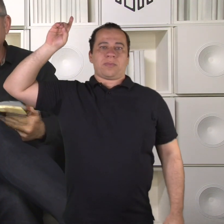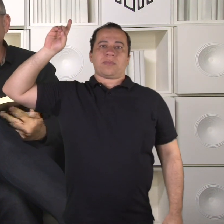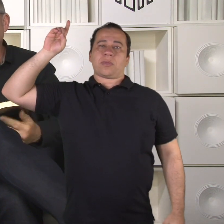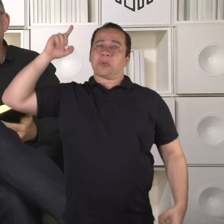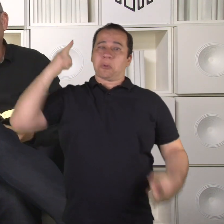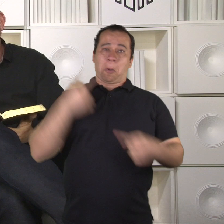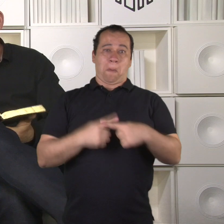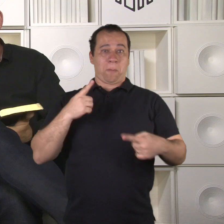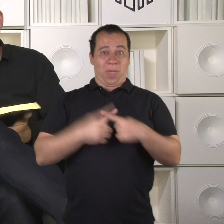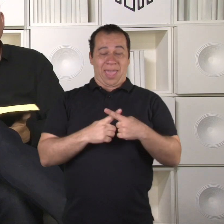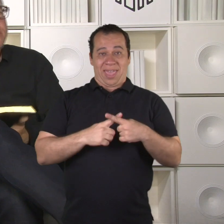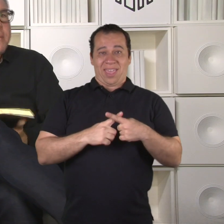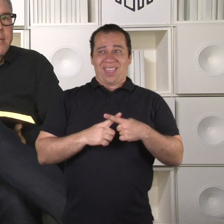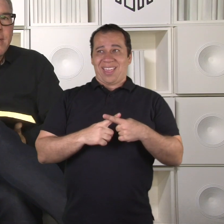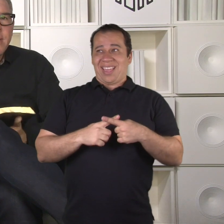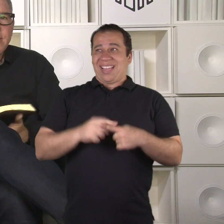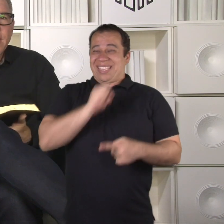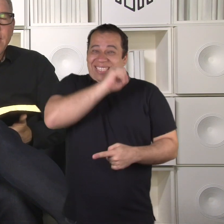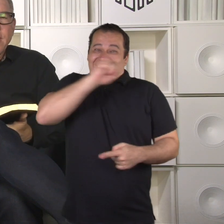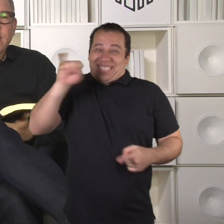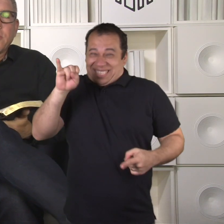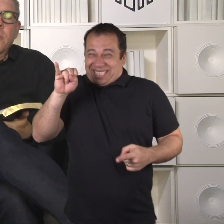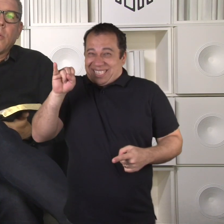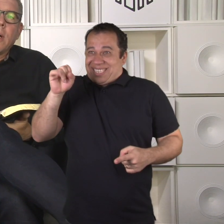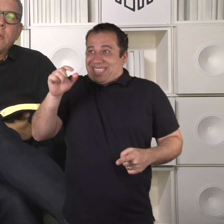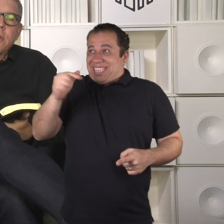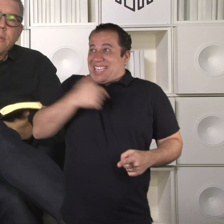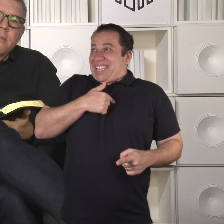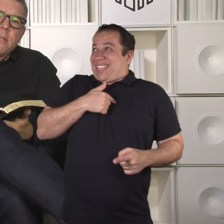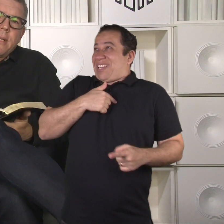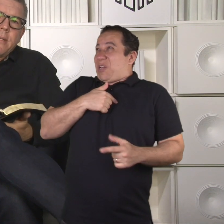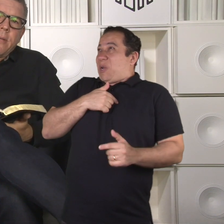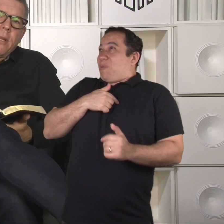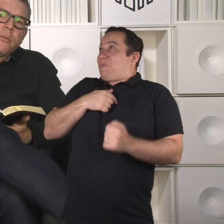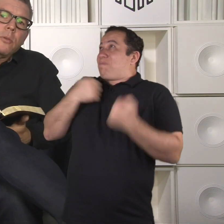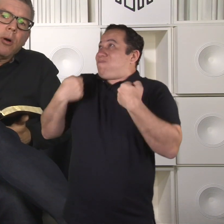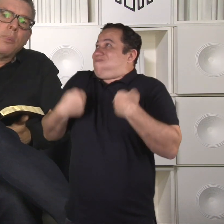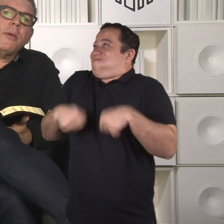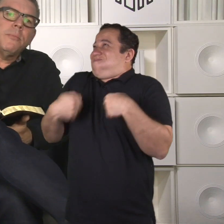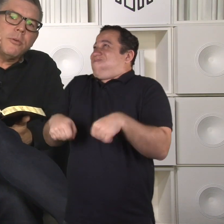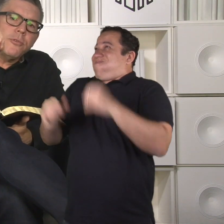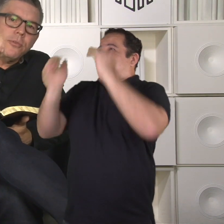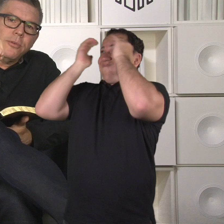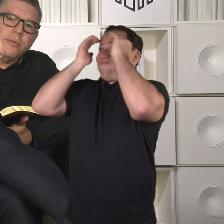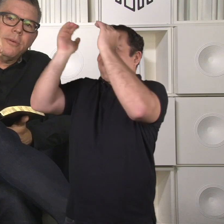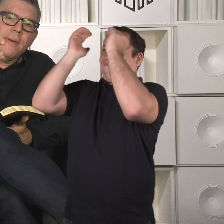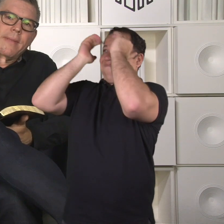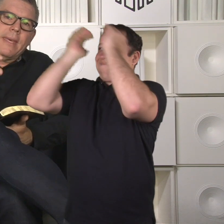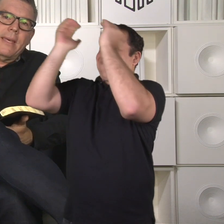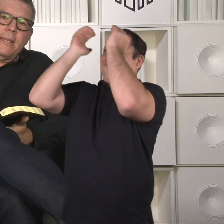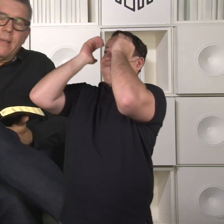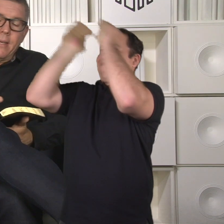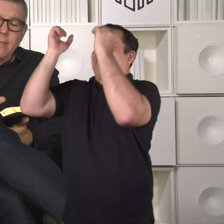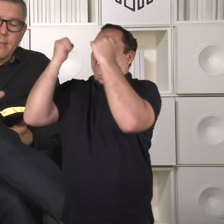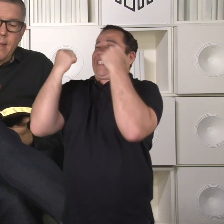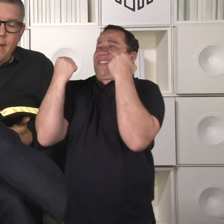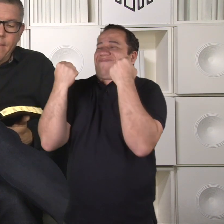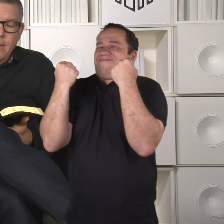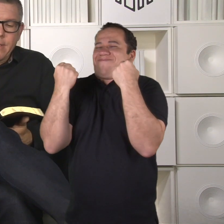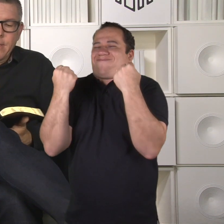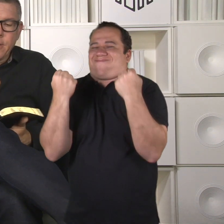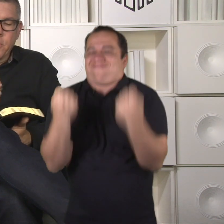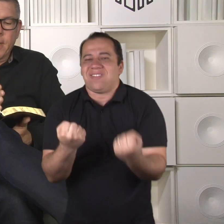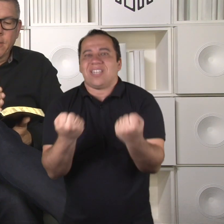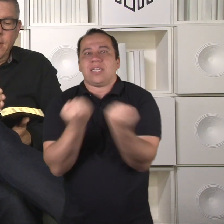não somos filhos e filhas obedientes. Então, quando Jesus está dizendo, olha, tomem o meu jugo, ele